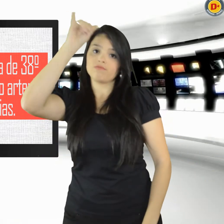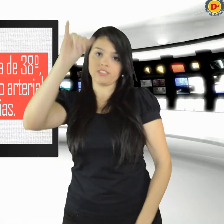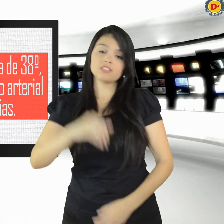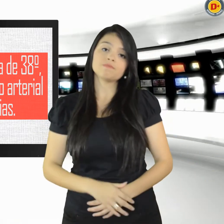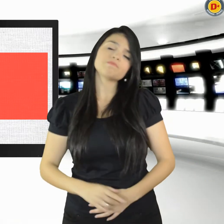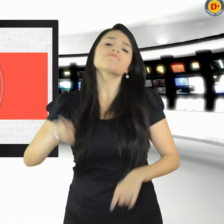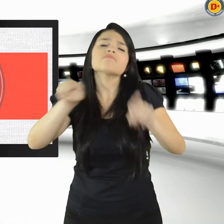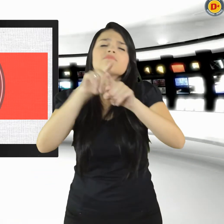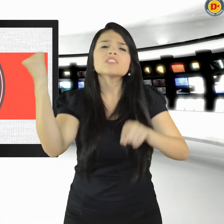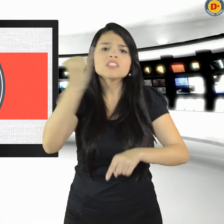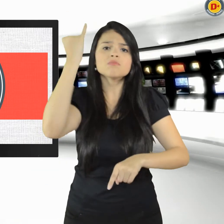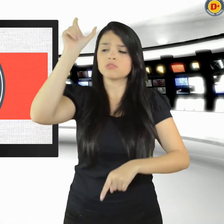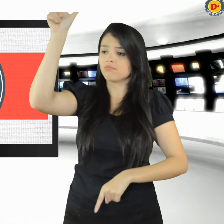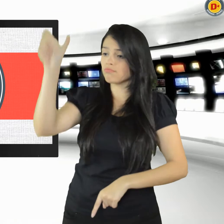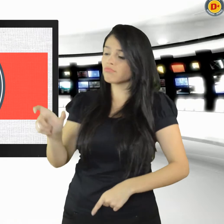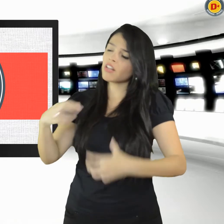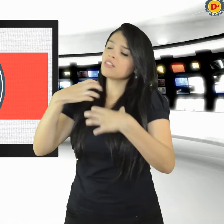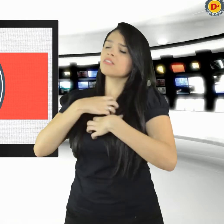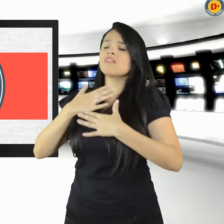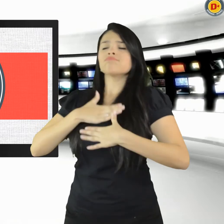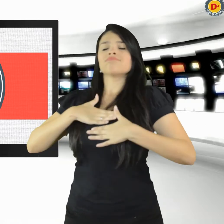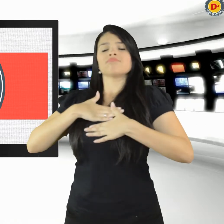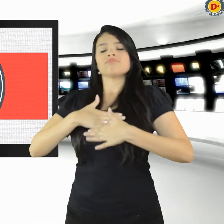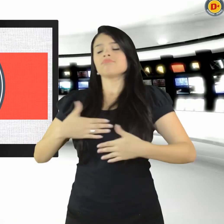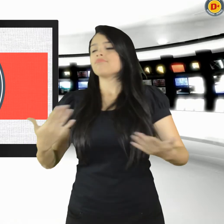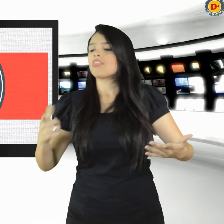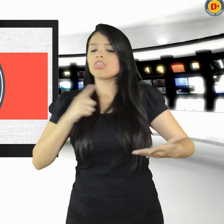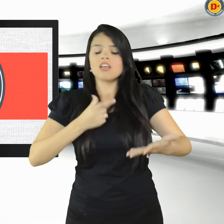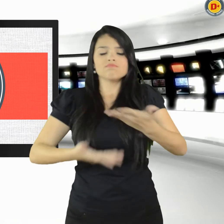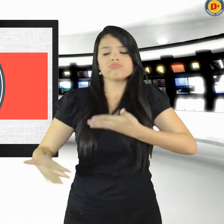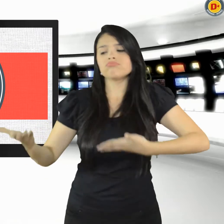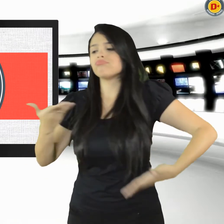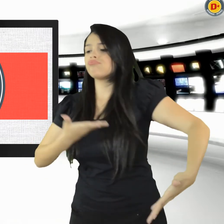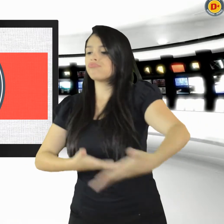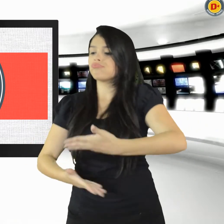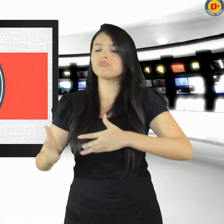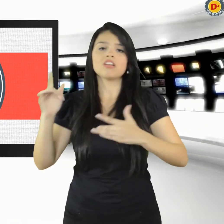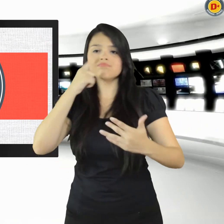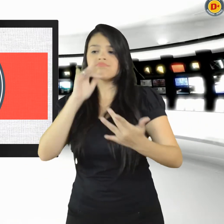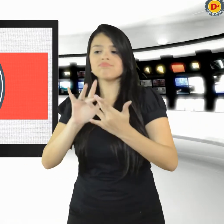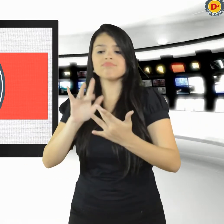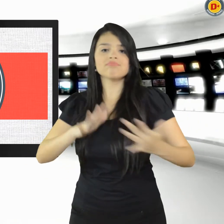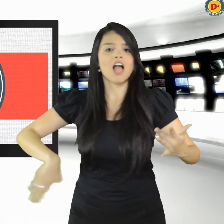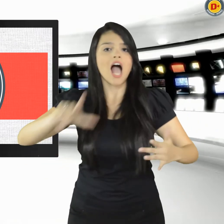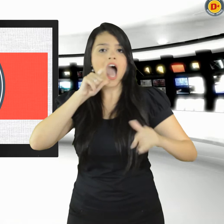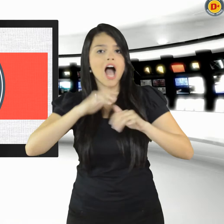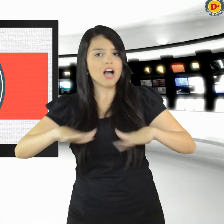importante que o paciente se sinta a vontade e desenvolvem atividades com o ambiente Aquático Só assim ele